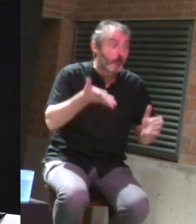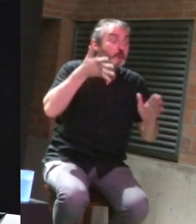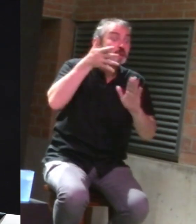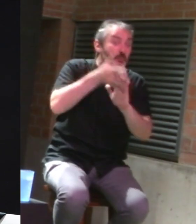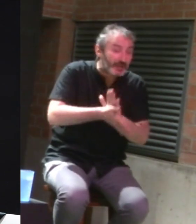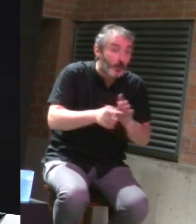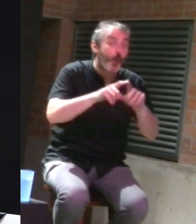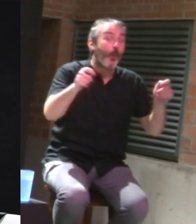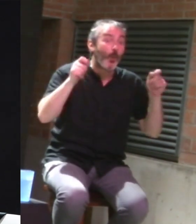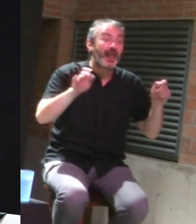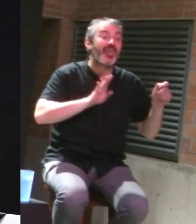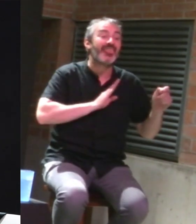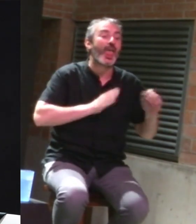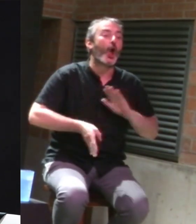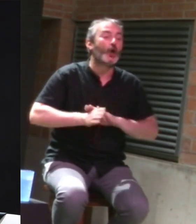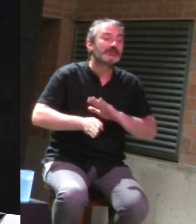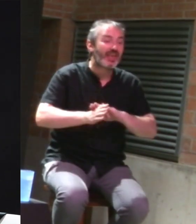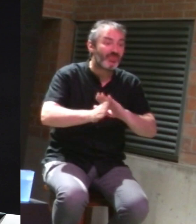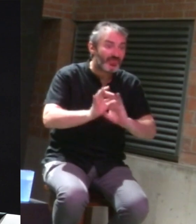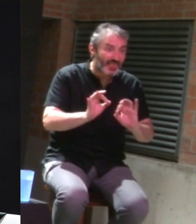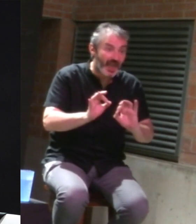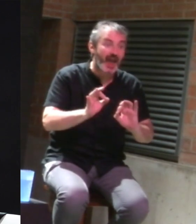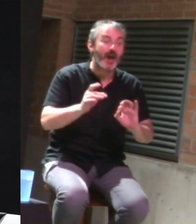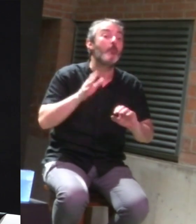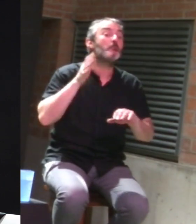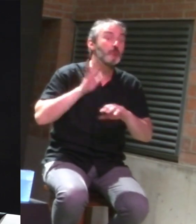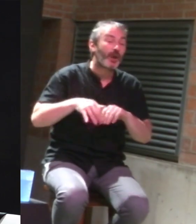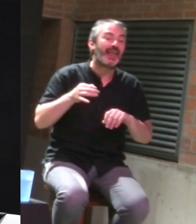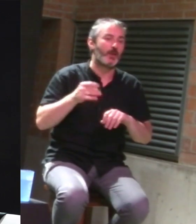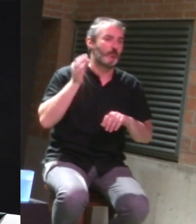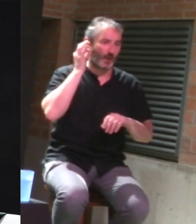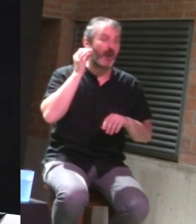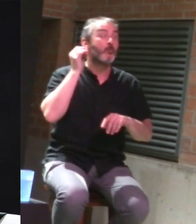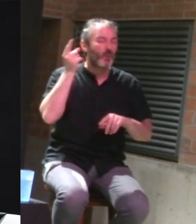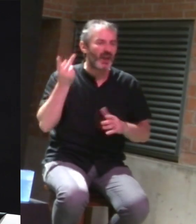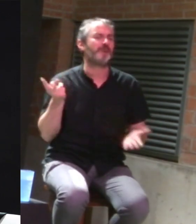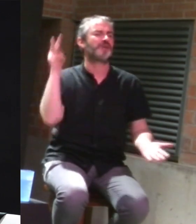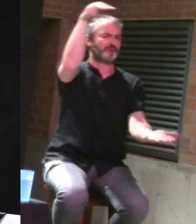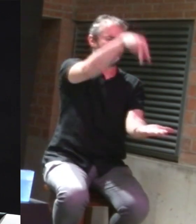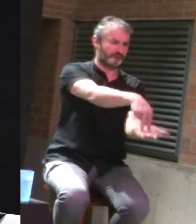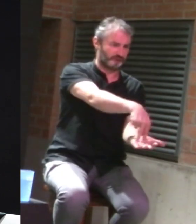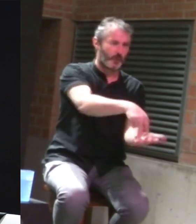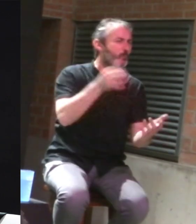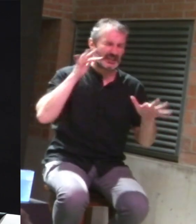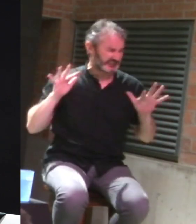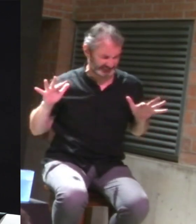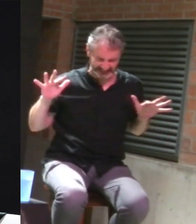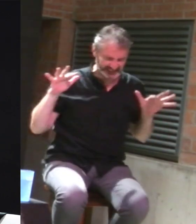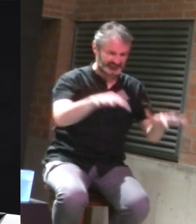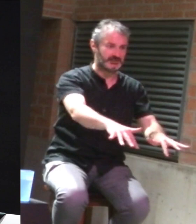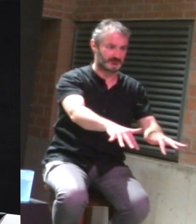important la vaga de la Constància, perquè per primera vegada totes aquestes dones sortiran al carrer en massa, en